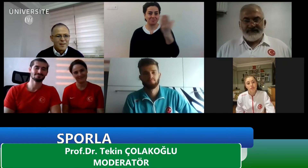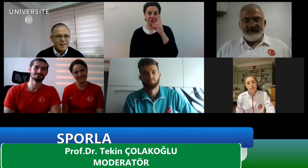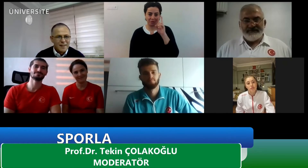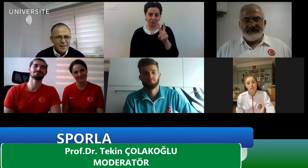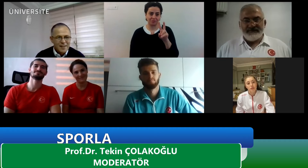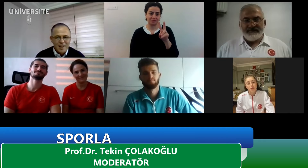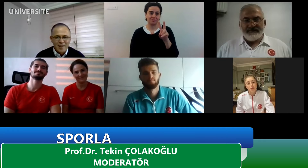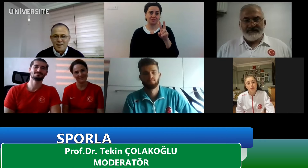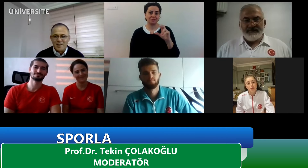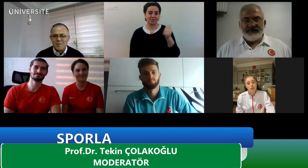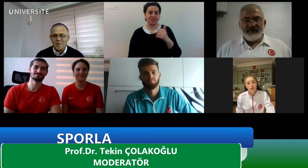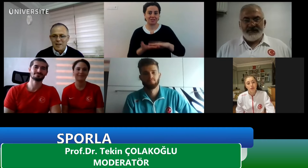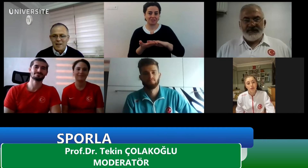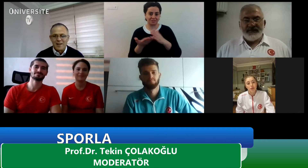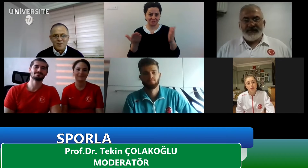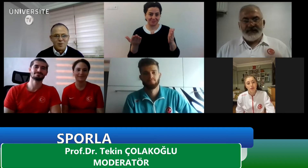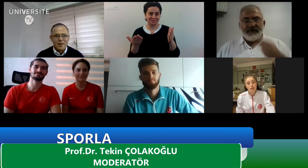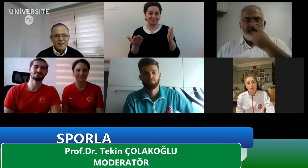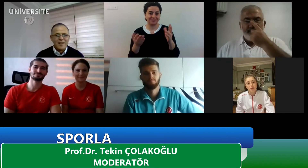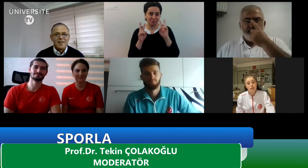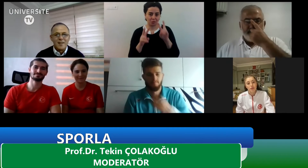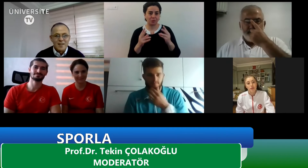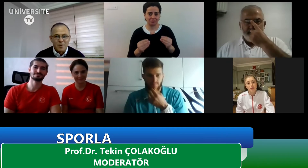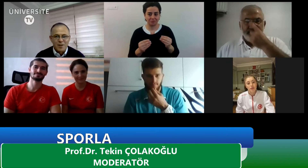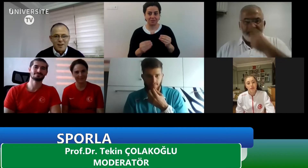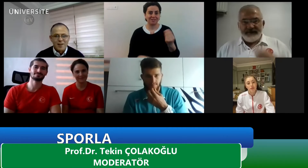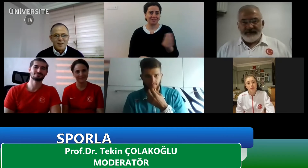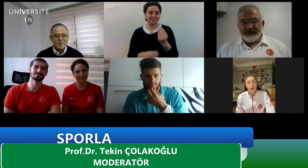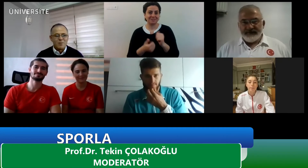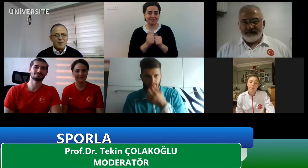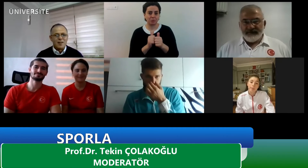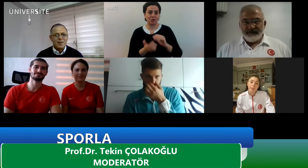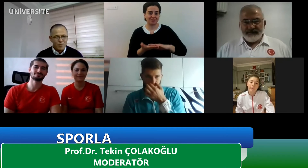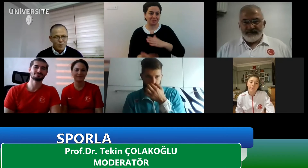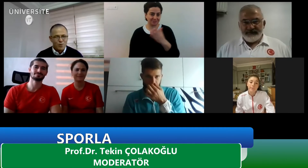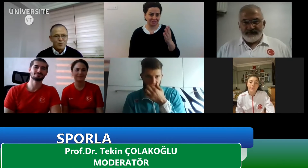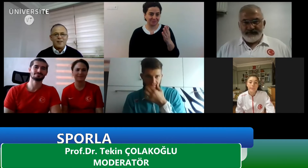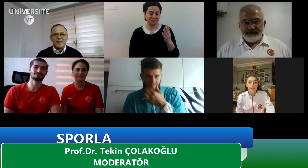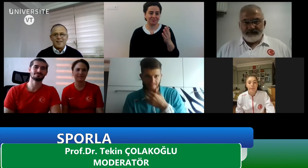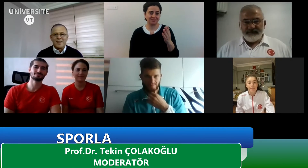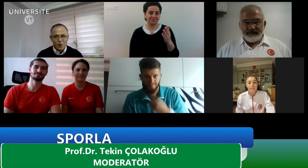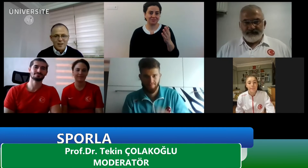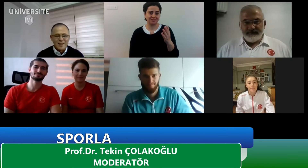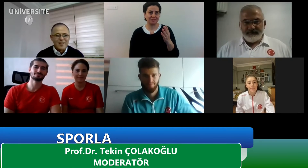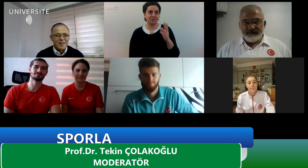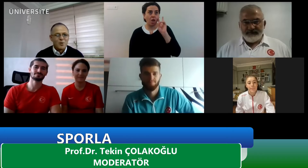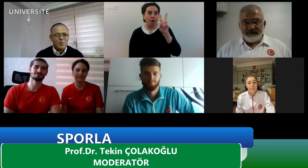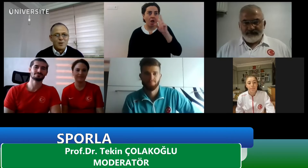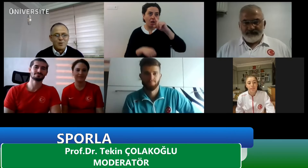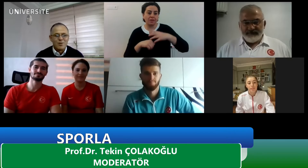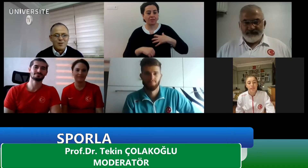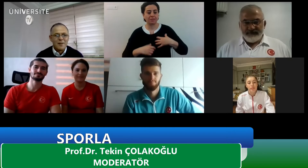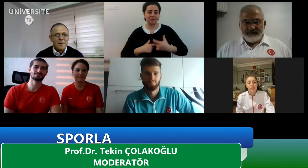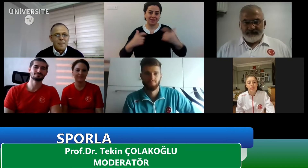tabii ki buradan değerli arkadaşlarımızın özelliklerini gördüler. Genç sporcu arkadaşlarımız da mutlaka görmüştür, görecektir diye